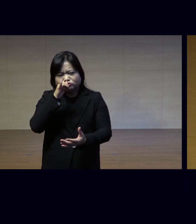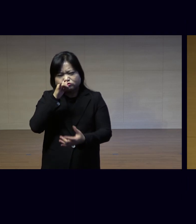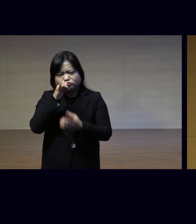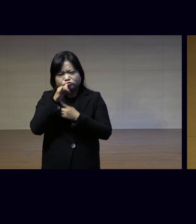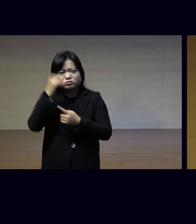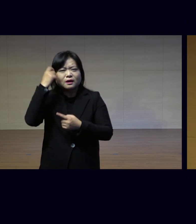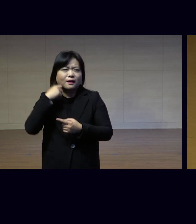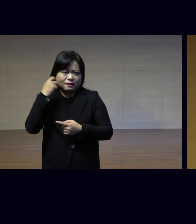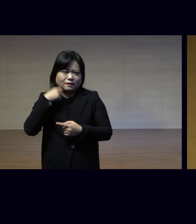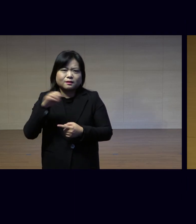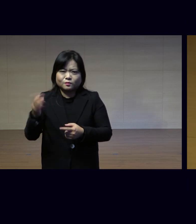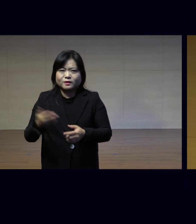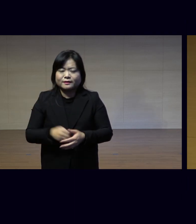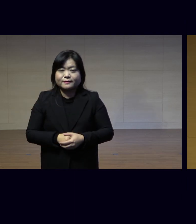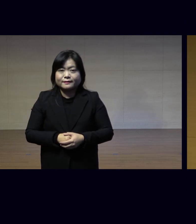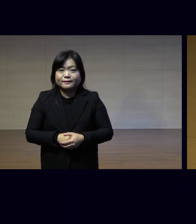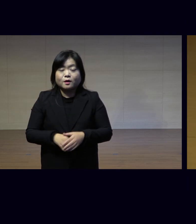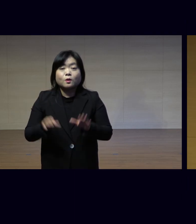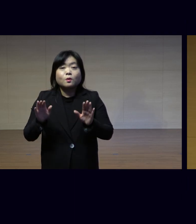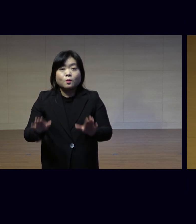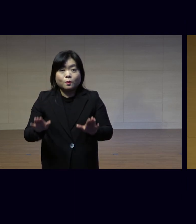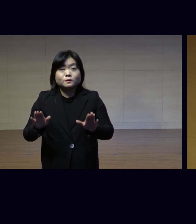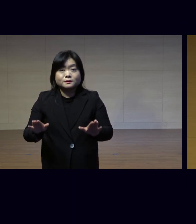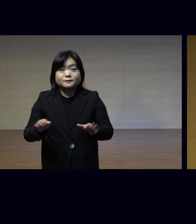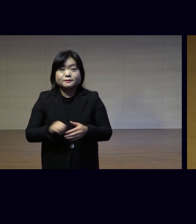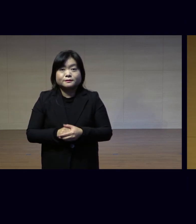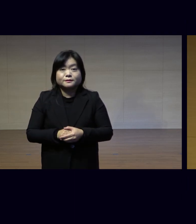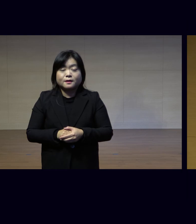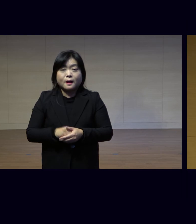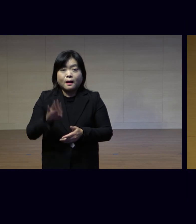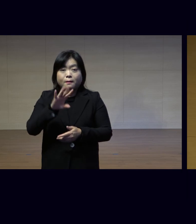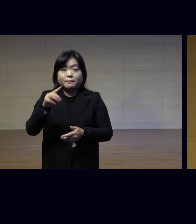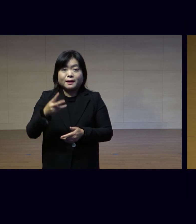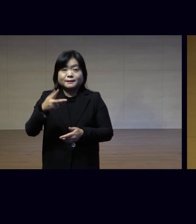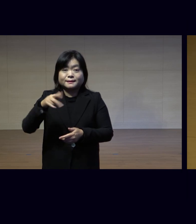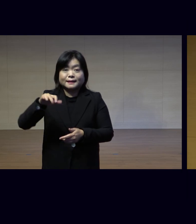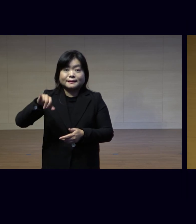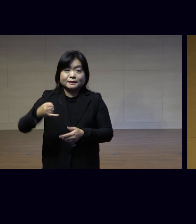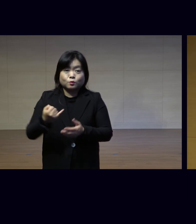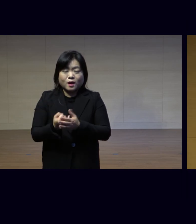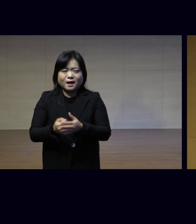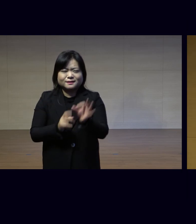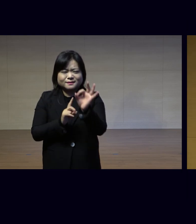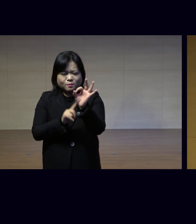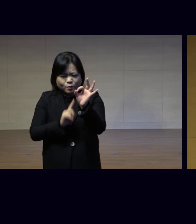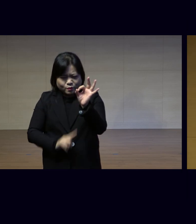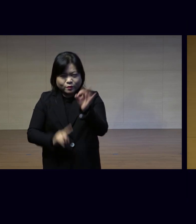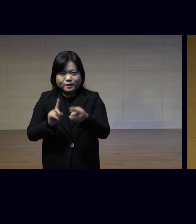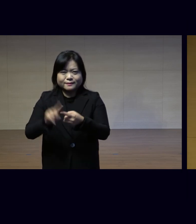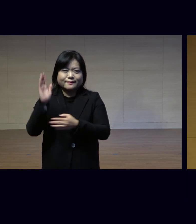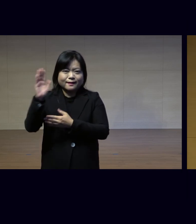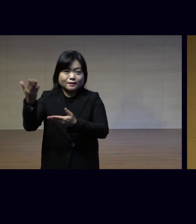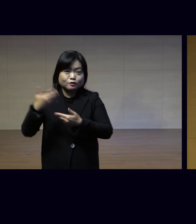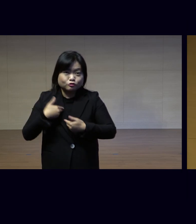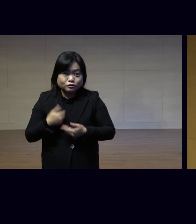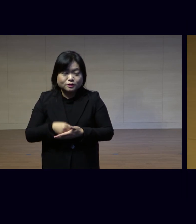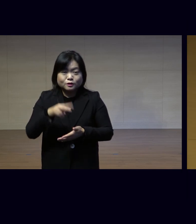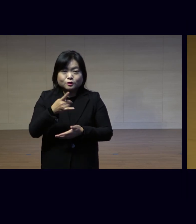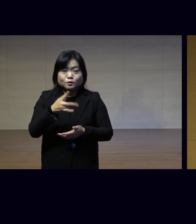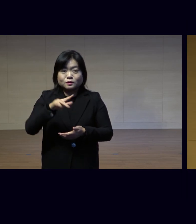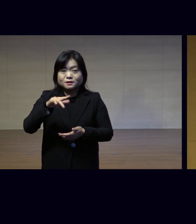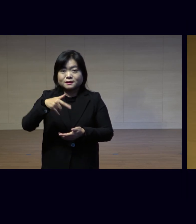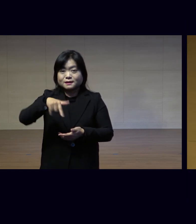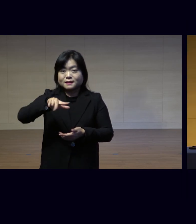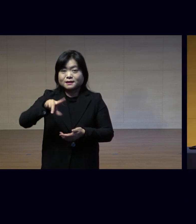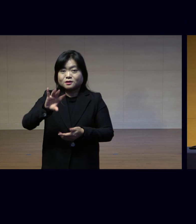수가 있었습니다. 네, 오늘 발자크와 자본에 대해서 강의해 주신 우리 송기정